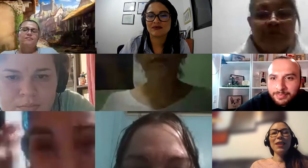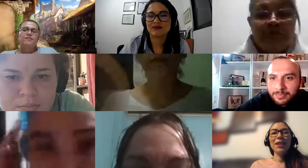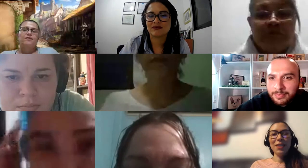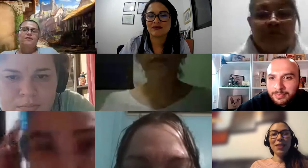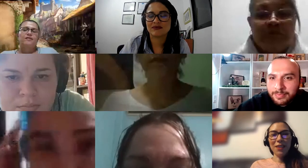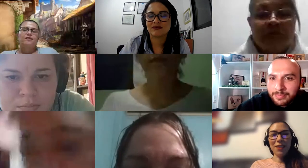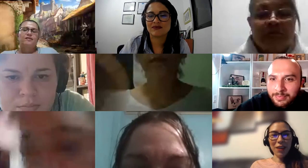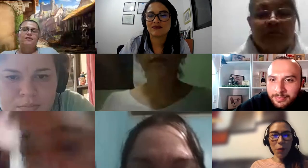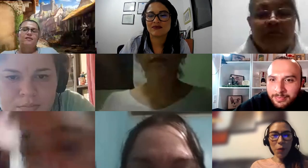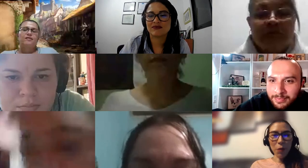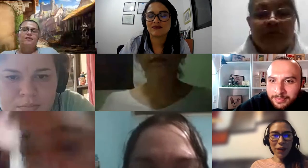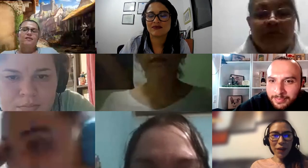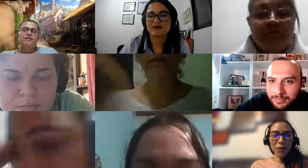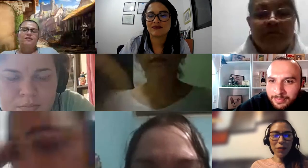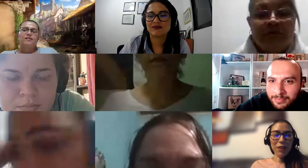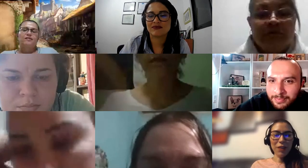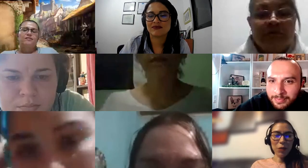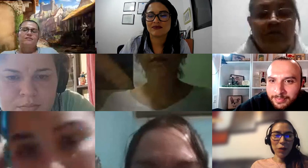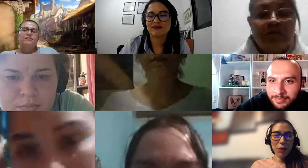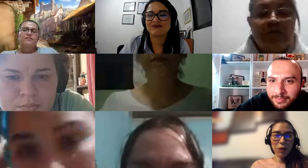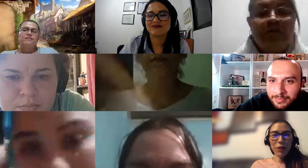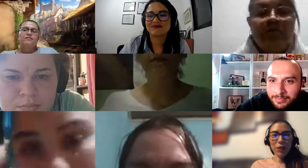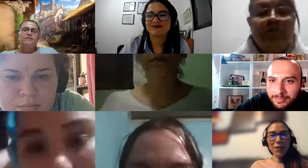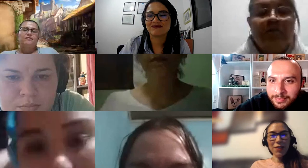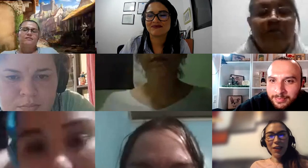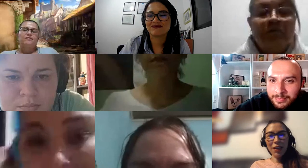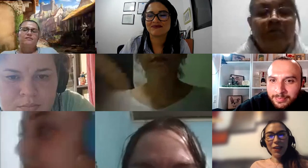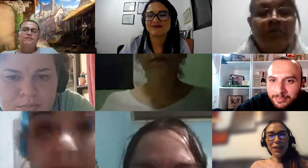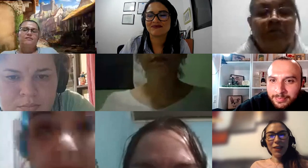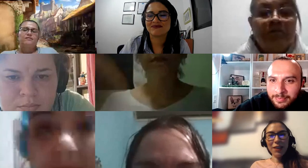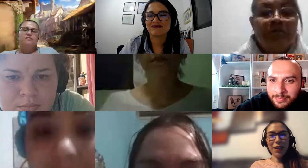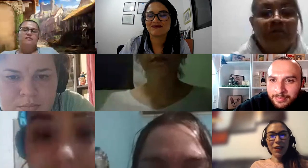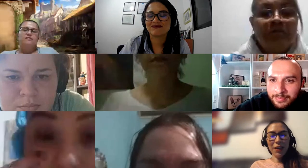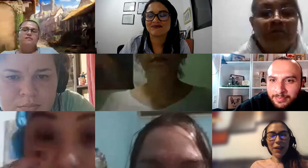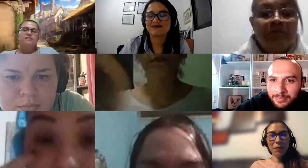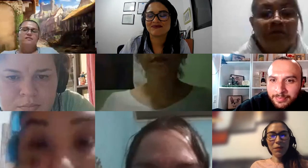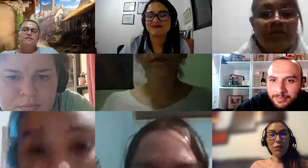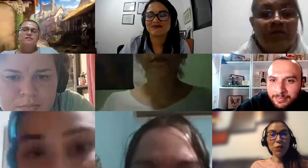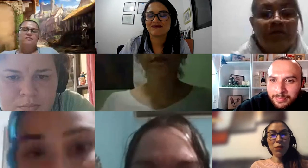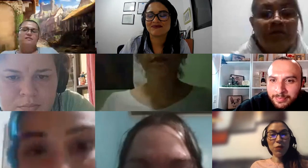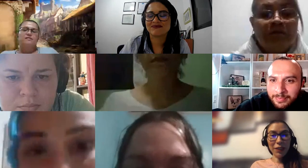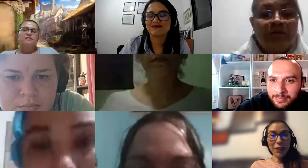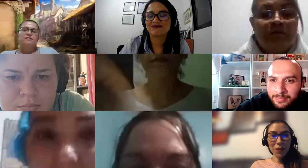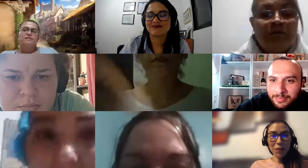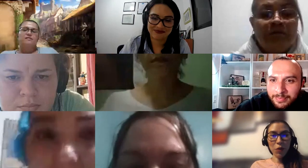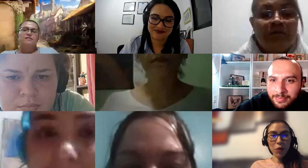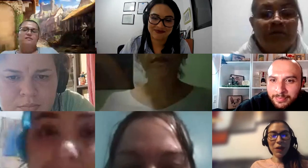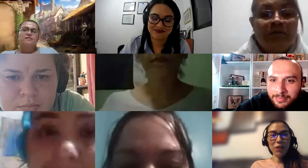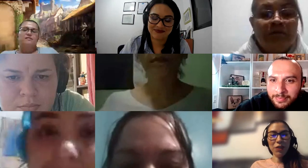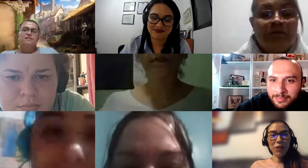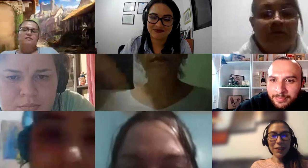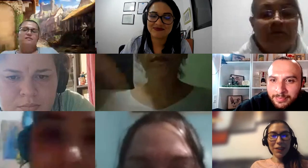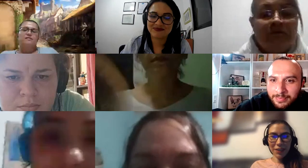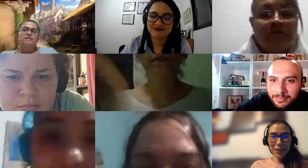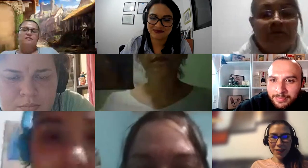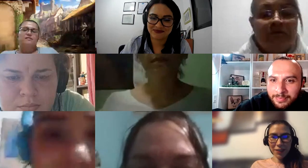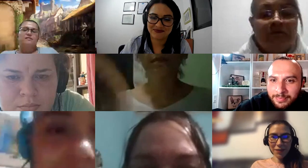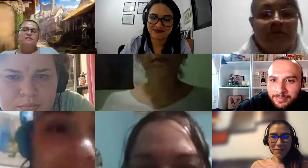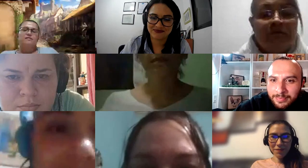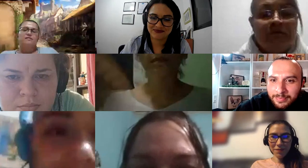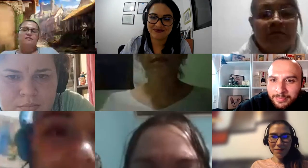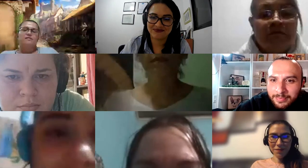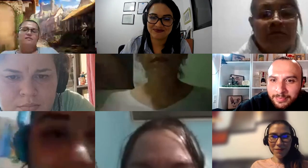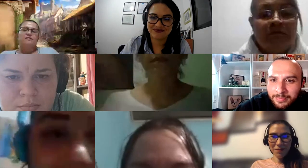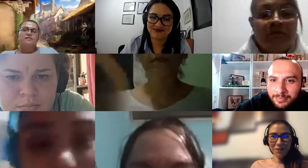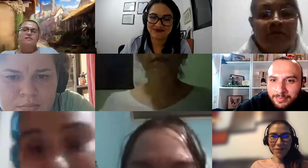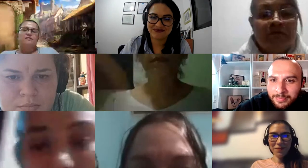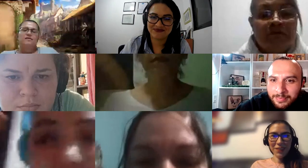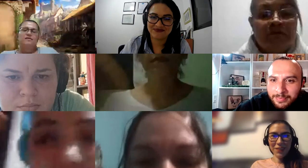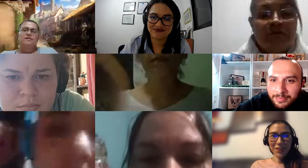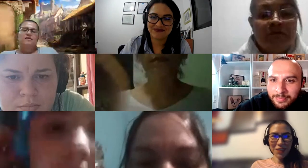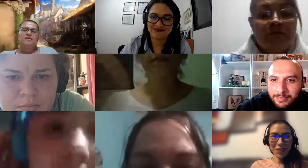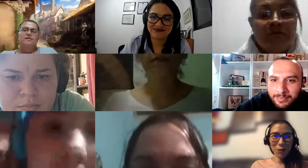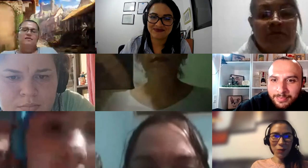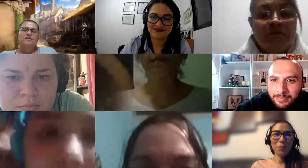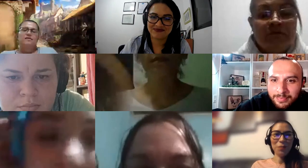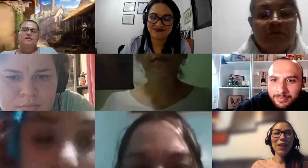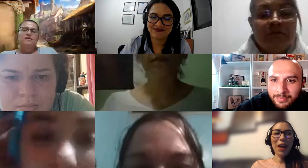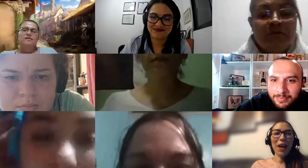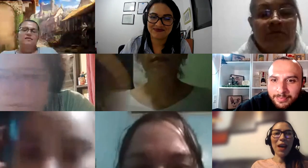si están de acuerdo, las preguntas serían resueltas por medio del chat. Listo. Ahí